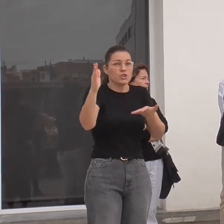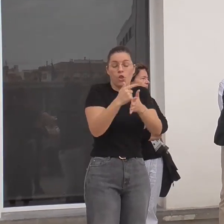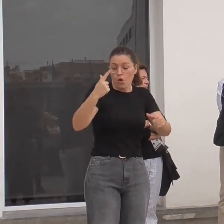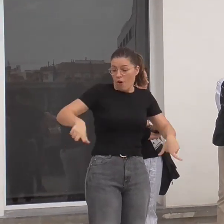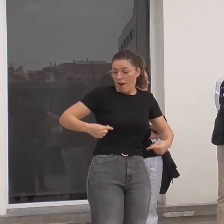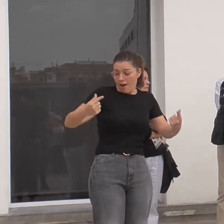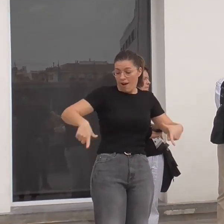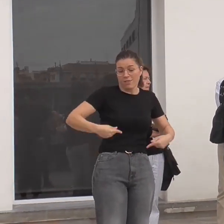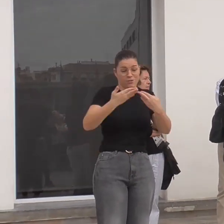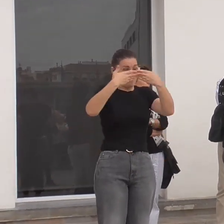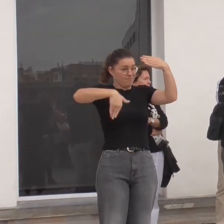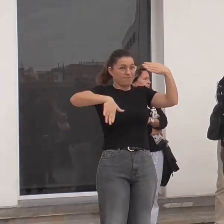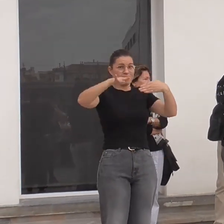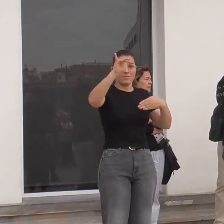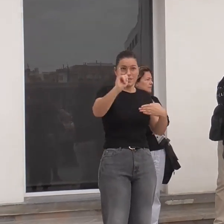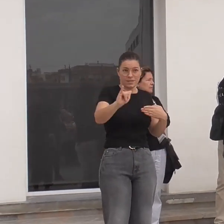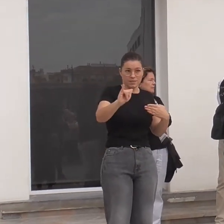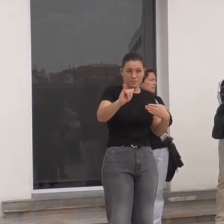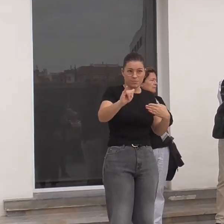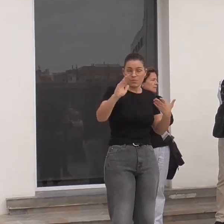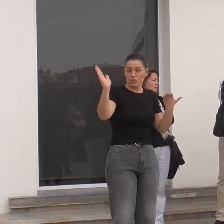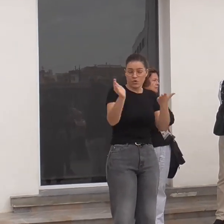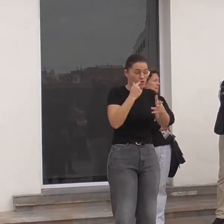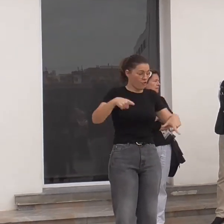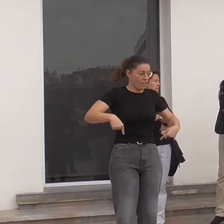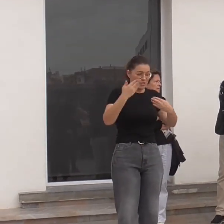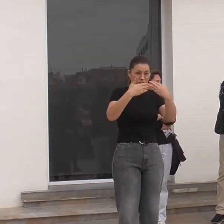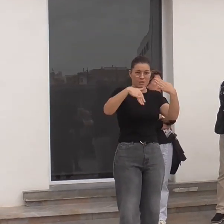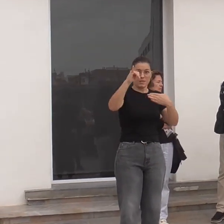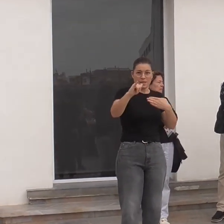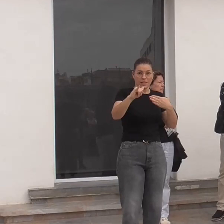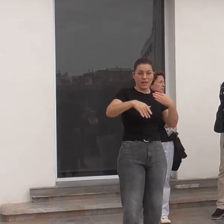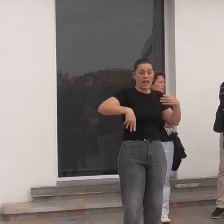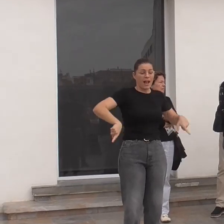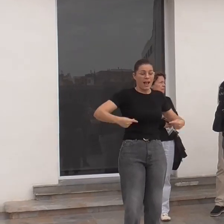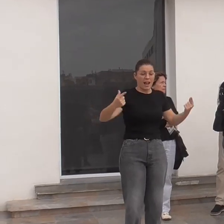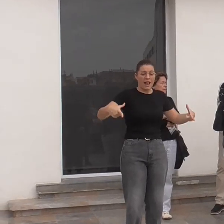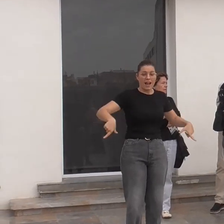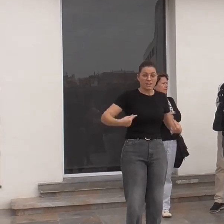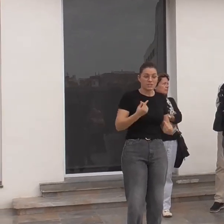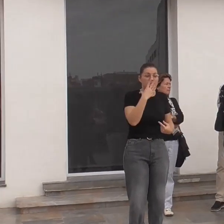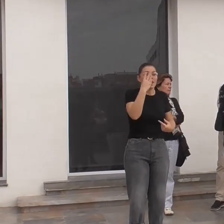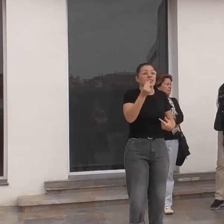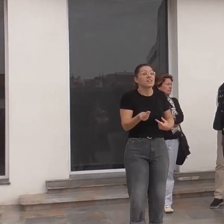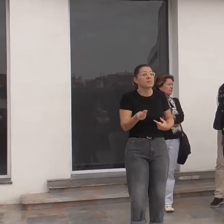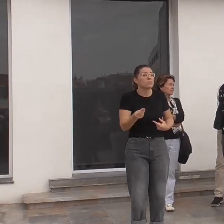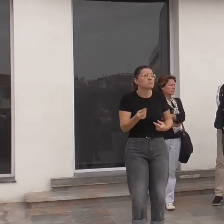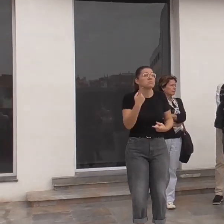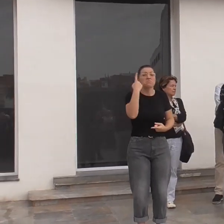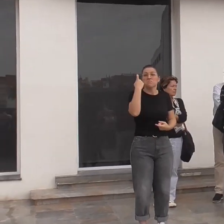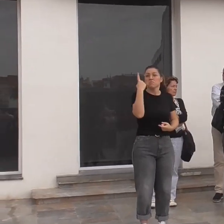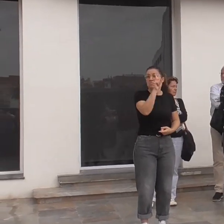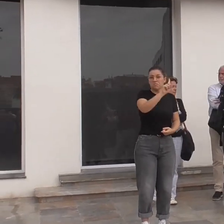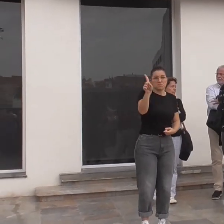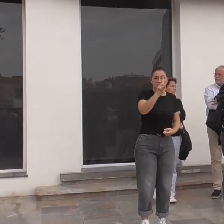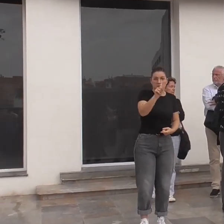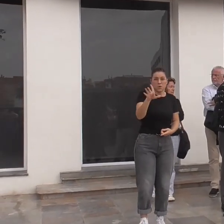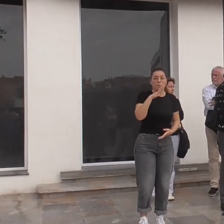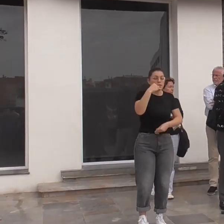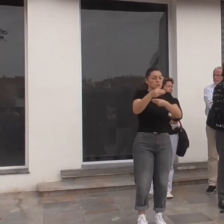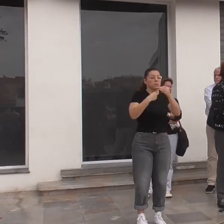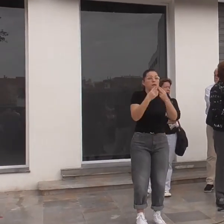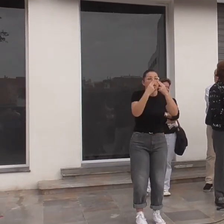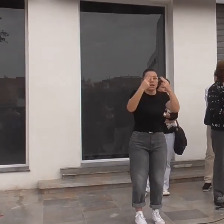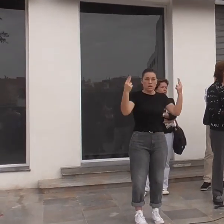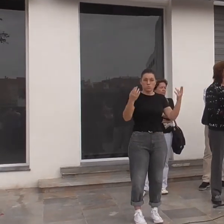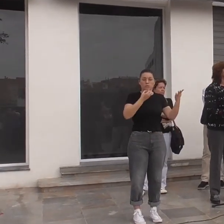gastos tienen un límite. Evidentemente, todos los gastos. Y estos gastos entendemos que son innecesarios, porque se pueden hacer en lo público,